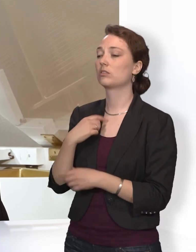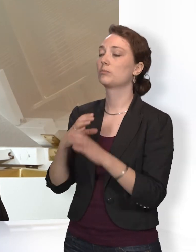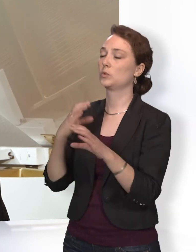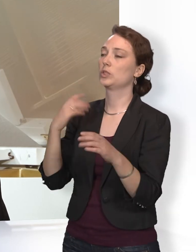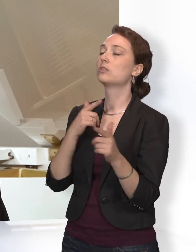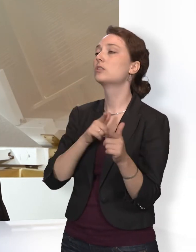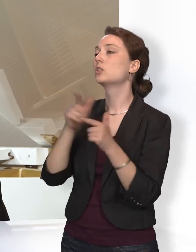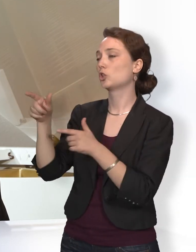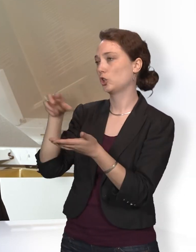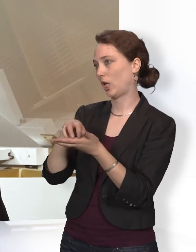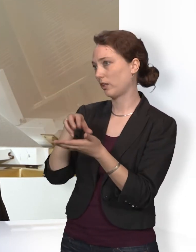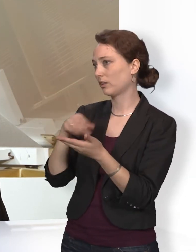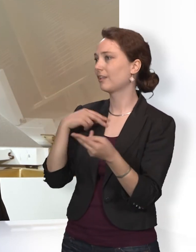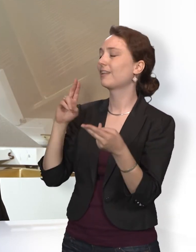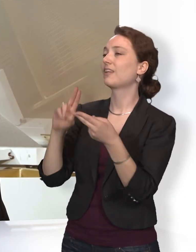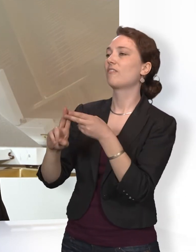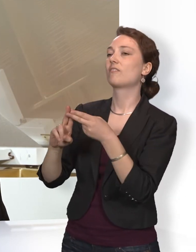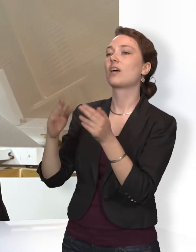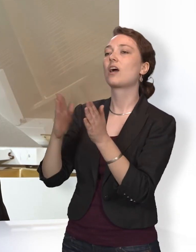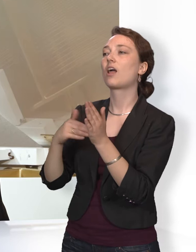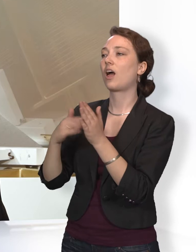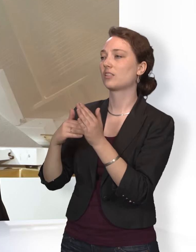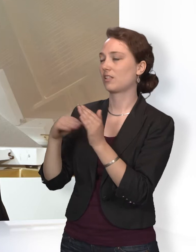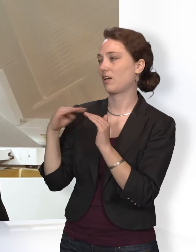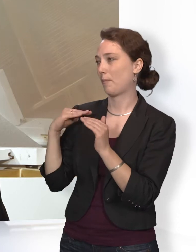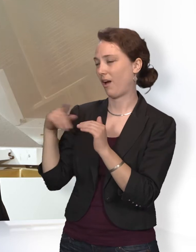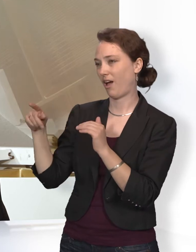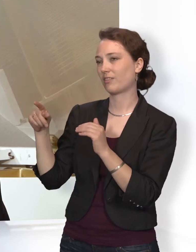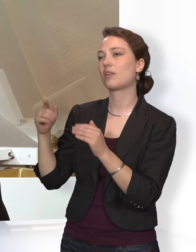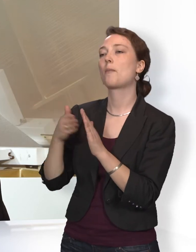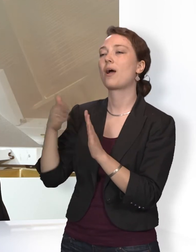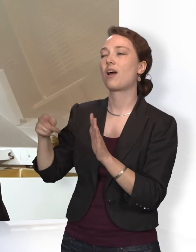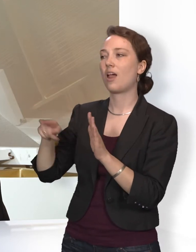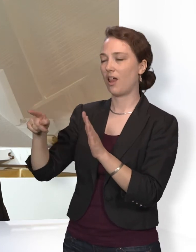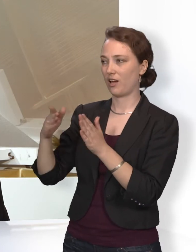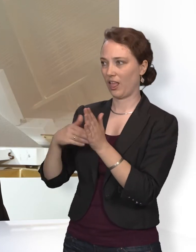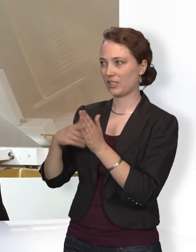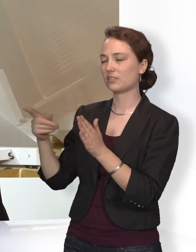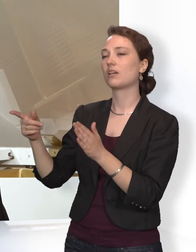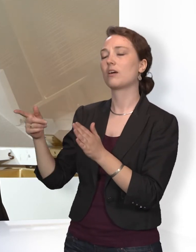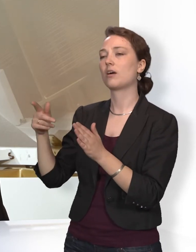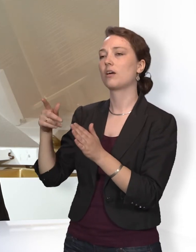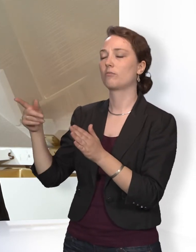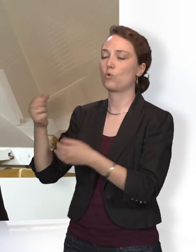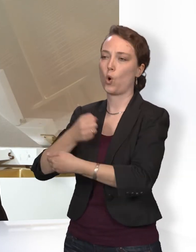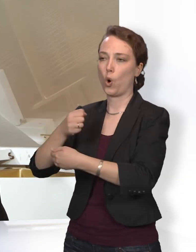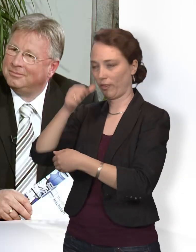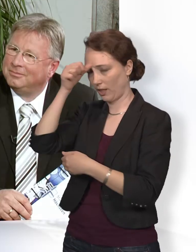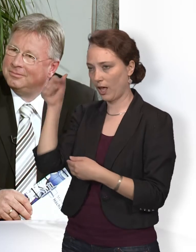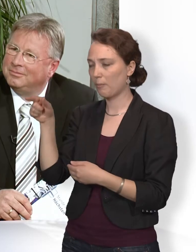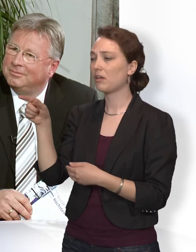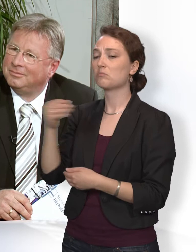treffe einen Klassenkameraden aus der Parallelklasse, Peter Koch. Der sagt, Norman, wir wollen eine Schülerzeitung machen, willst du